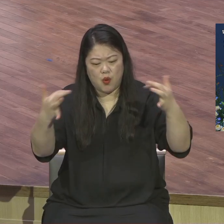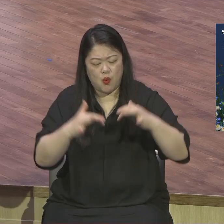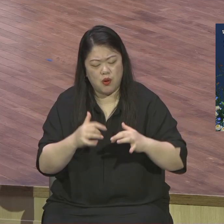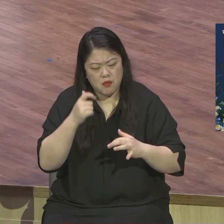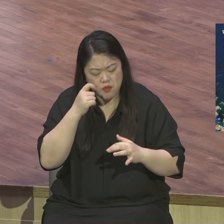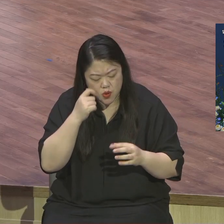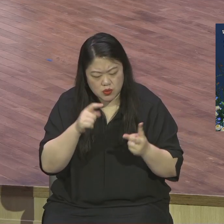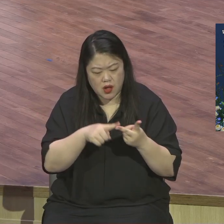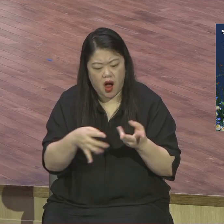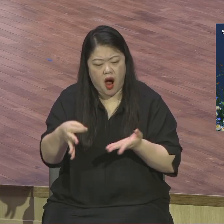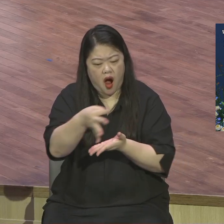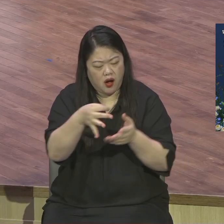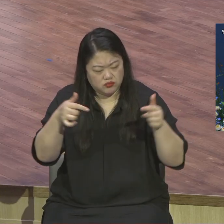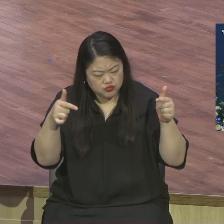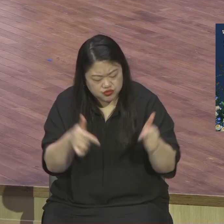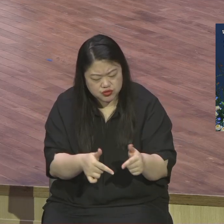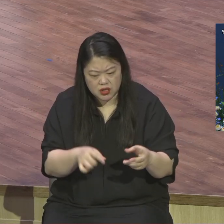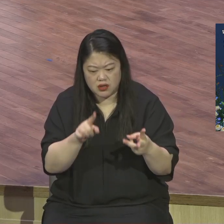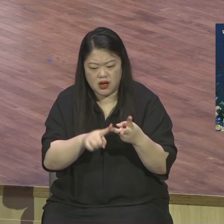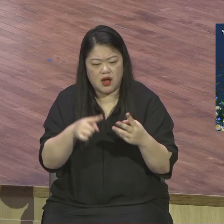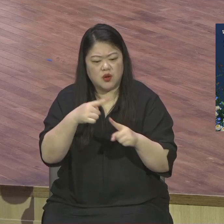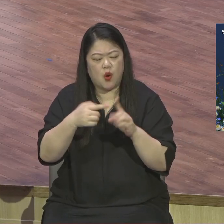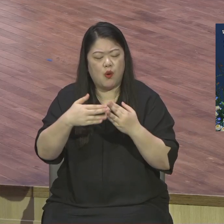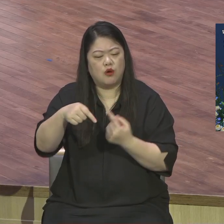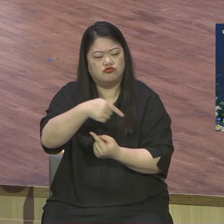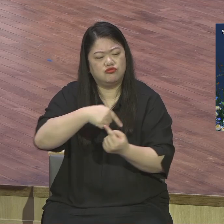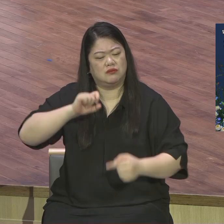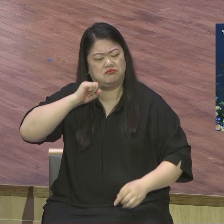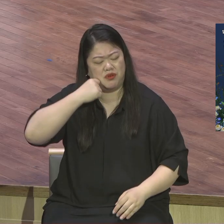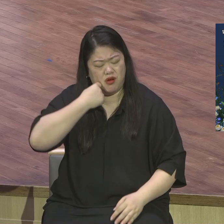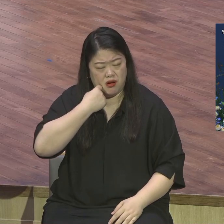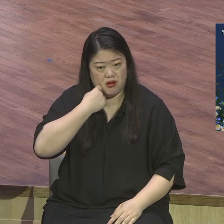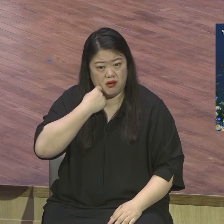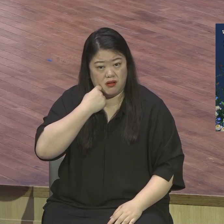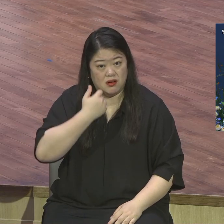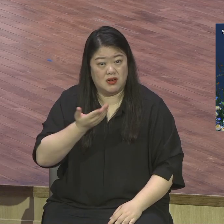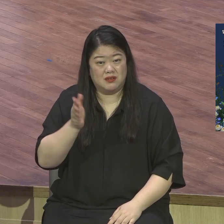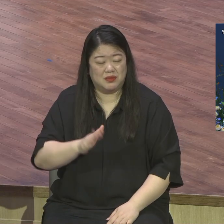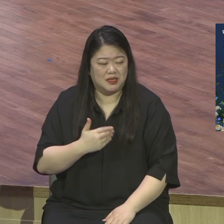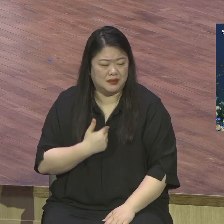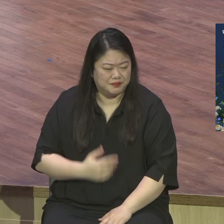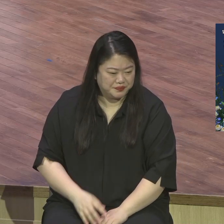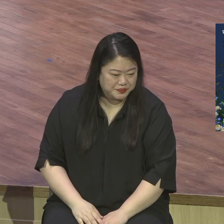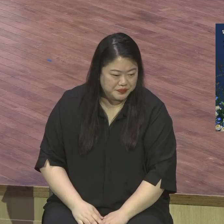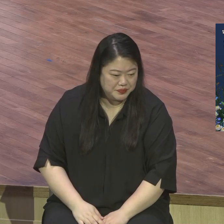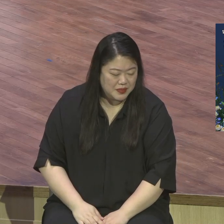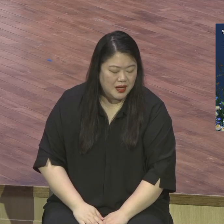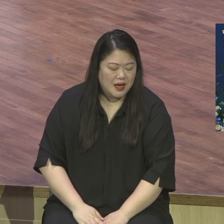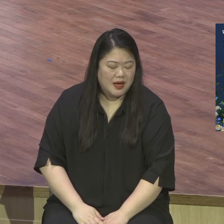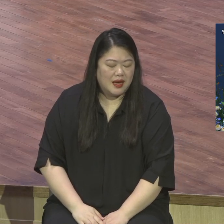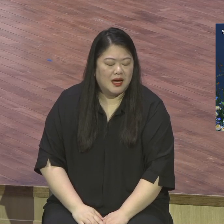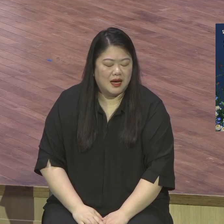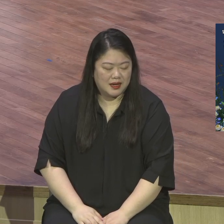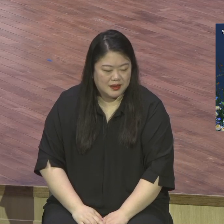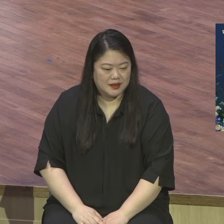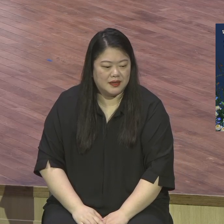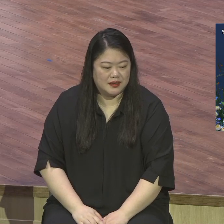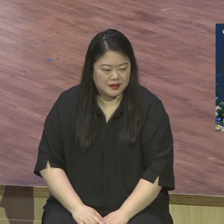드디어 과연 교인이 아니요 지혜자입니다 지혜자 교인과 제사를 확 불려야 되는 겁니다